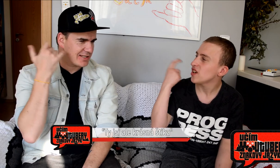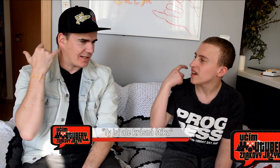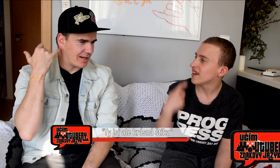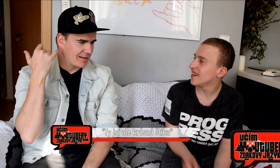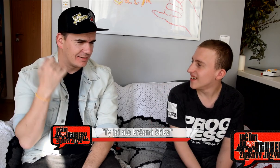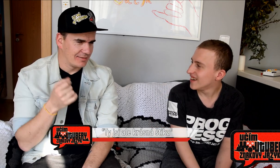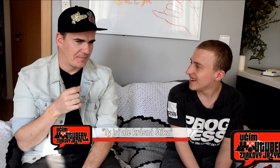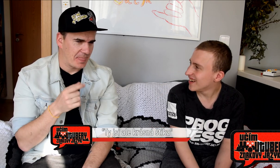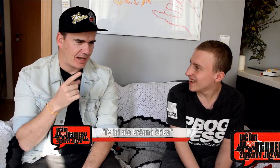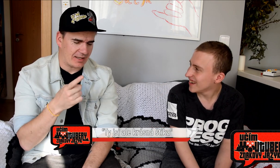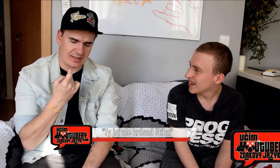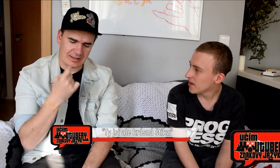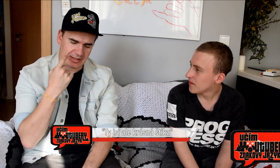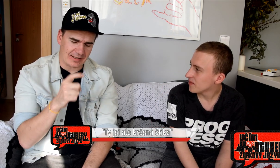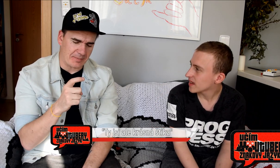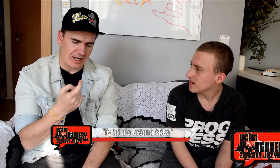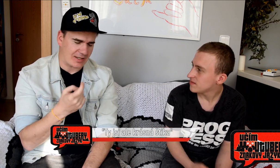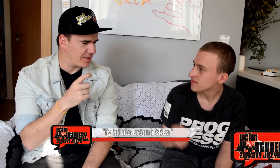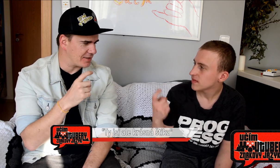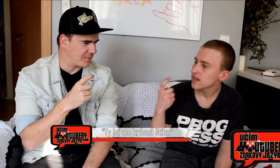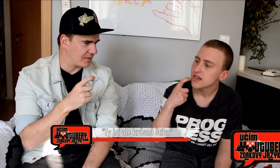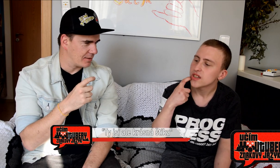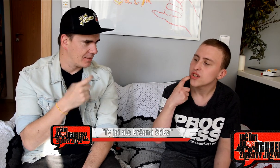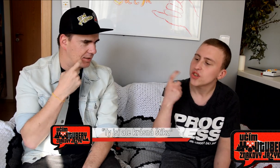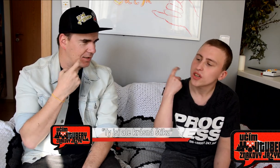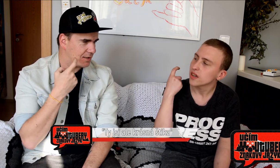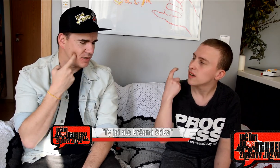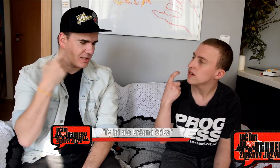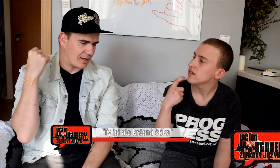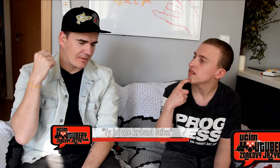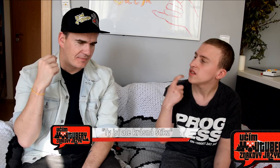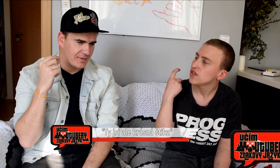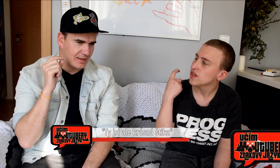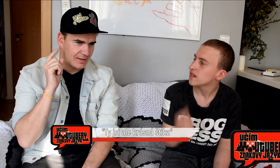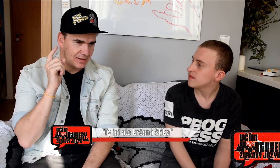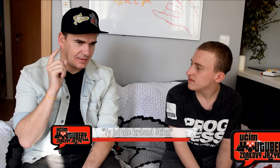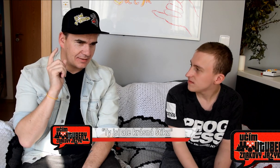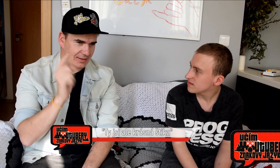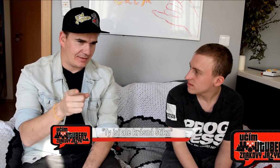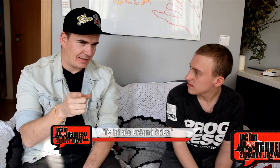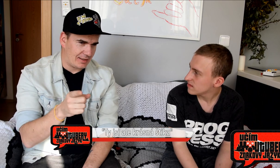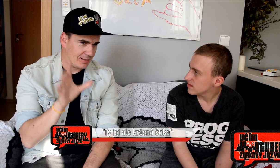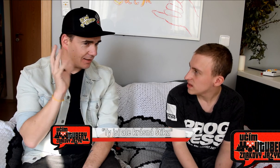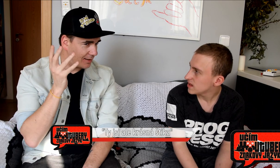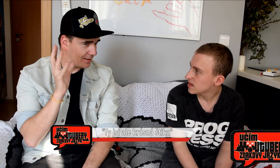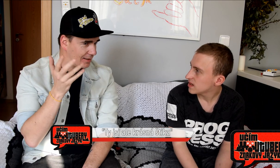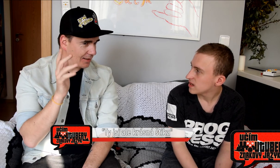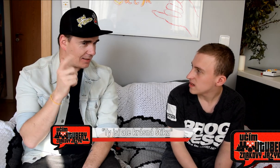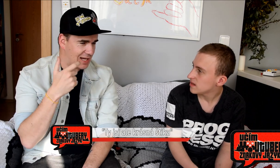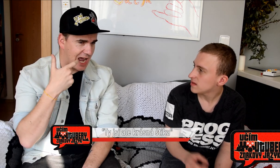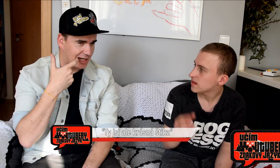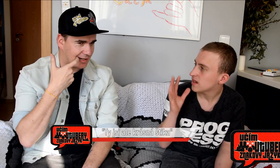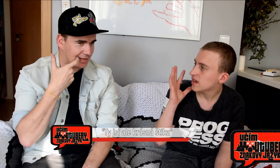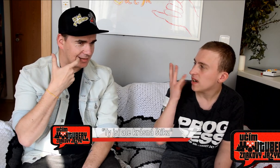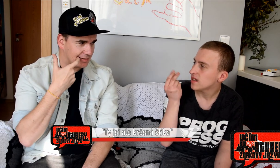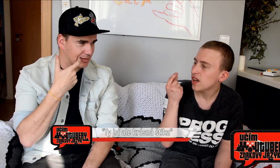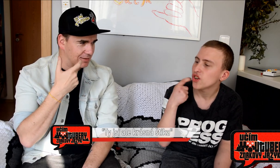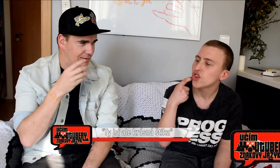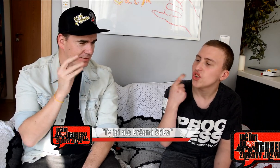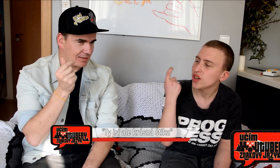Ty jsi ale krásná štika. A jakým háčkem děláš ten prst? Štika. Ty jsi ale krásná štika.